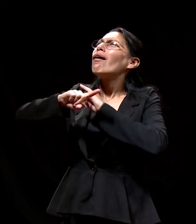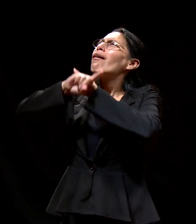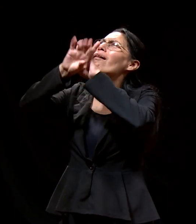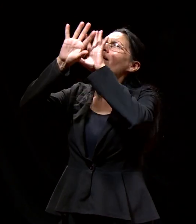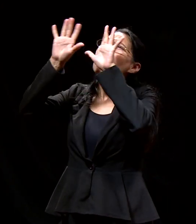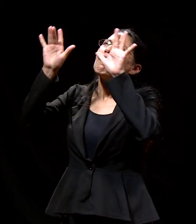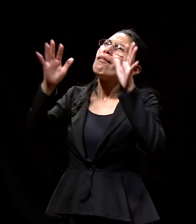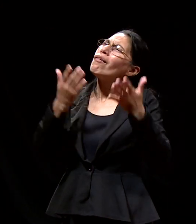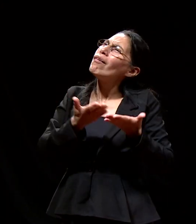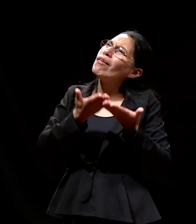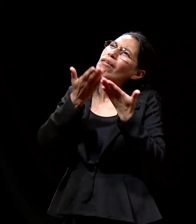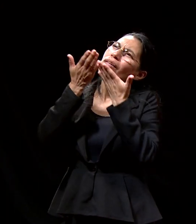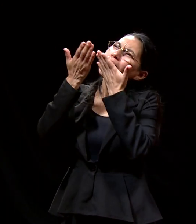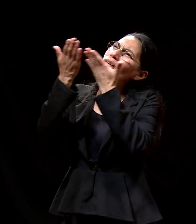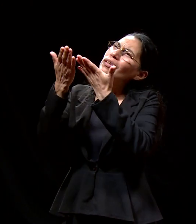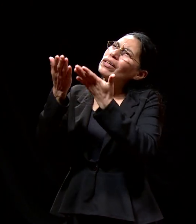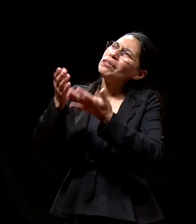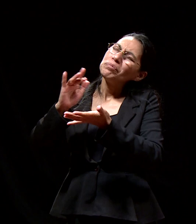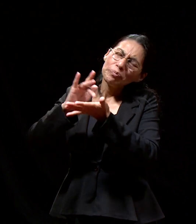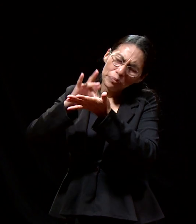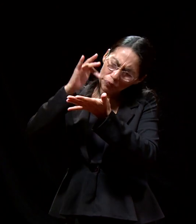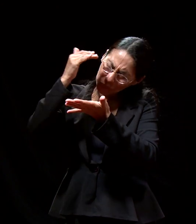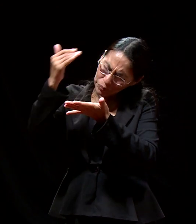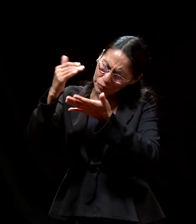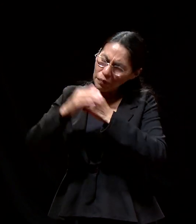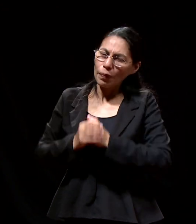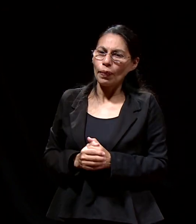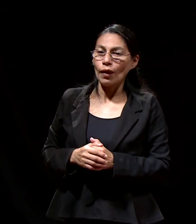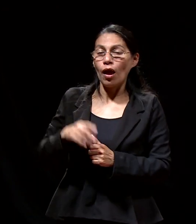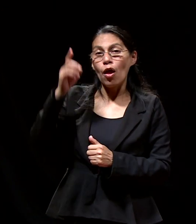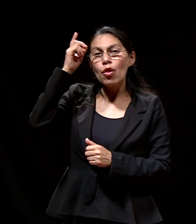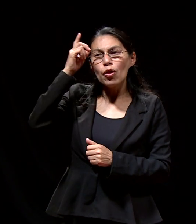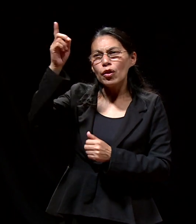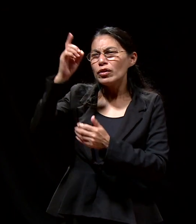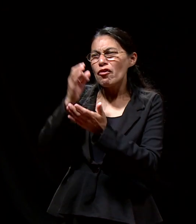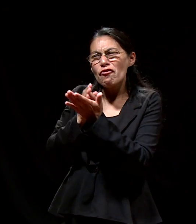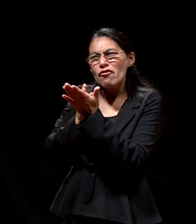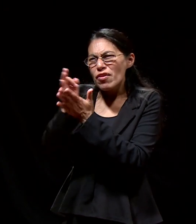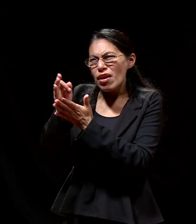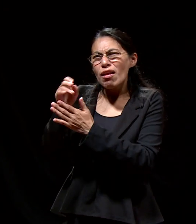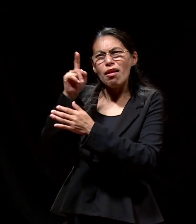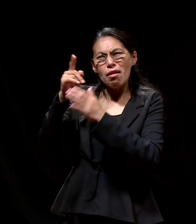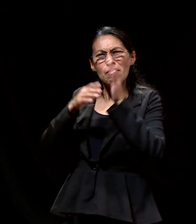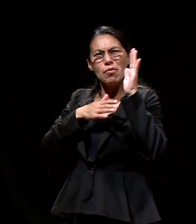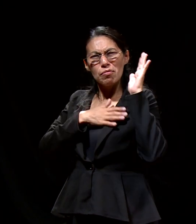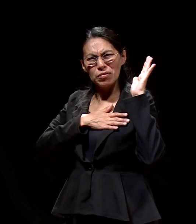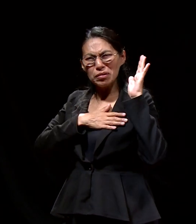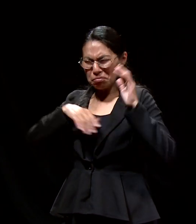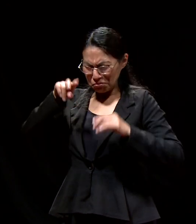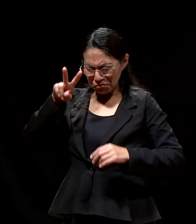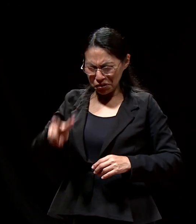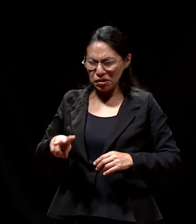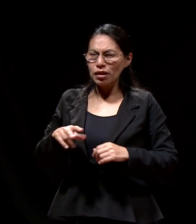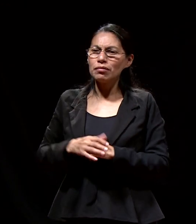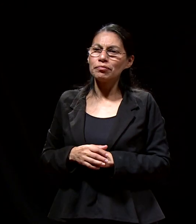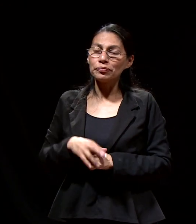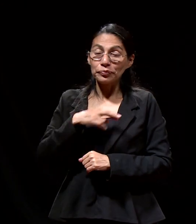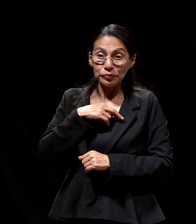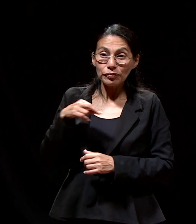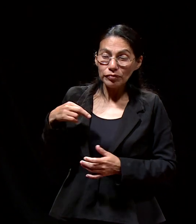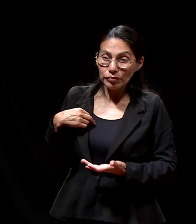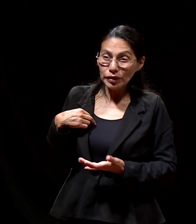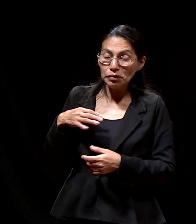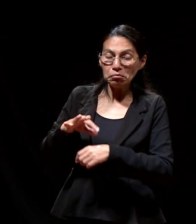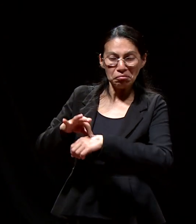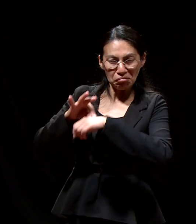Dios porque Dios es fiel en su promesa Dios es real nosotros hemos